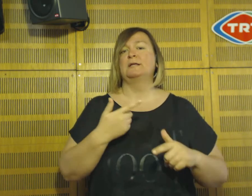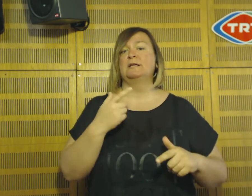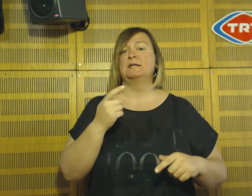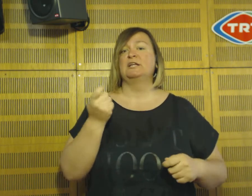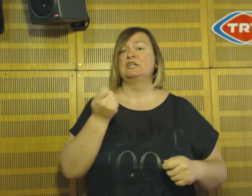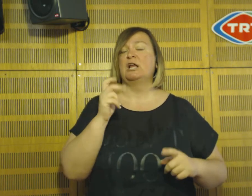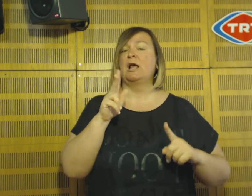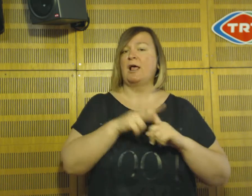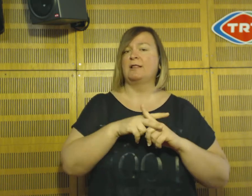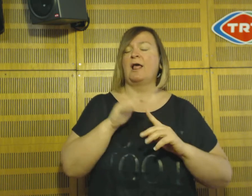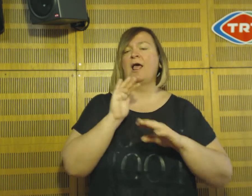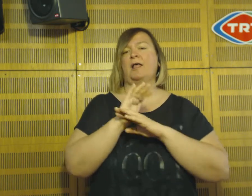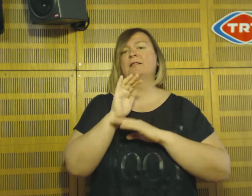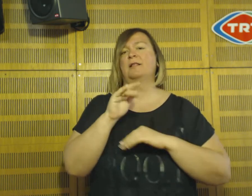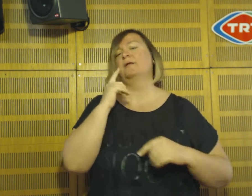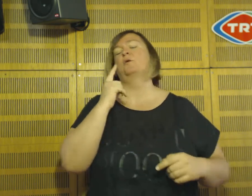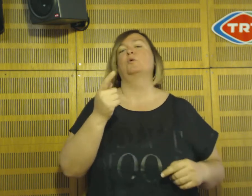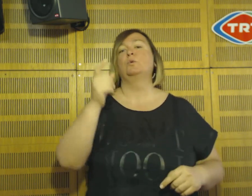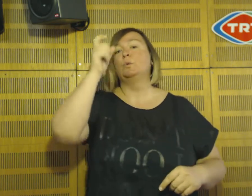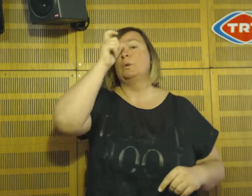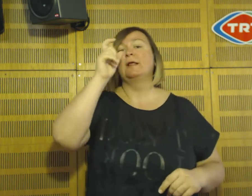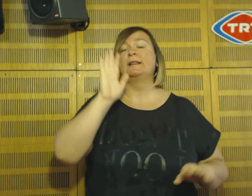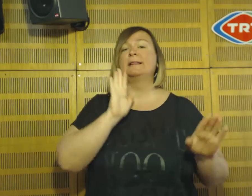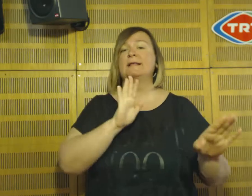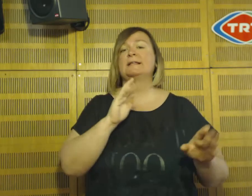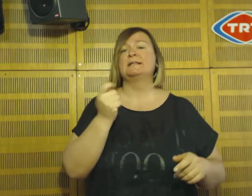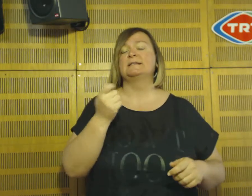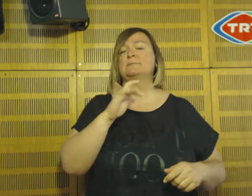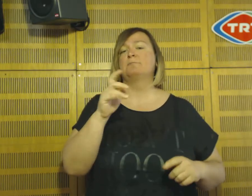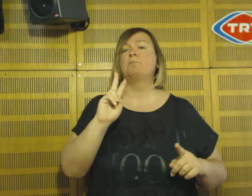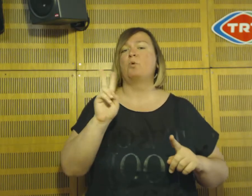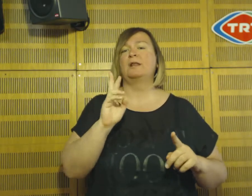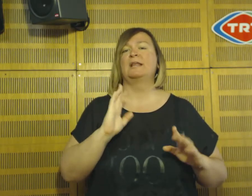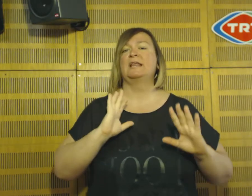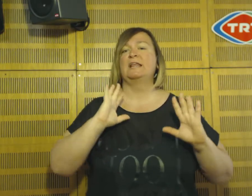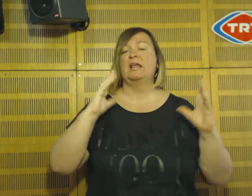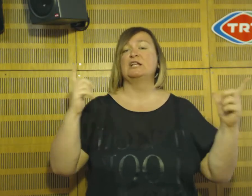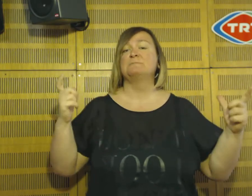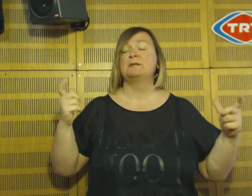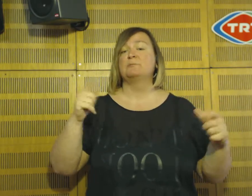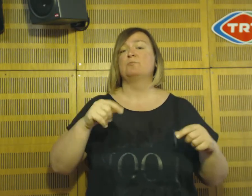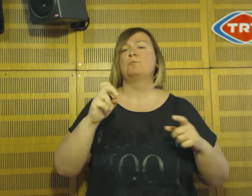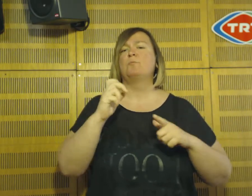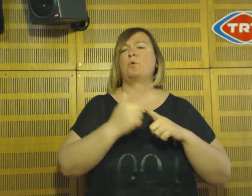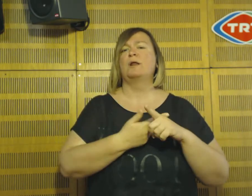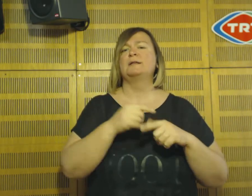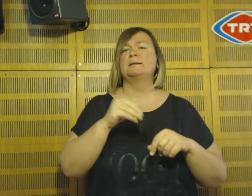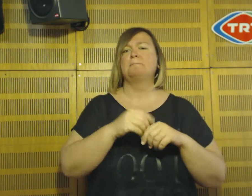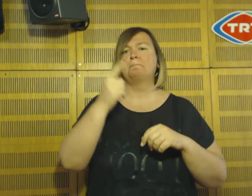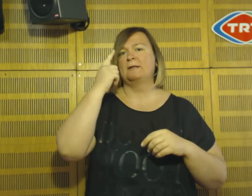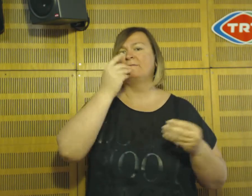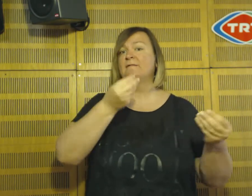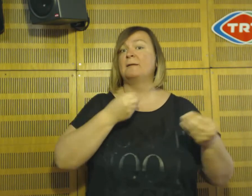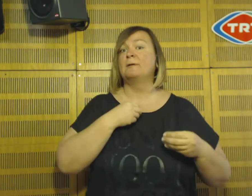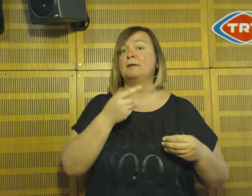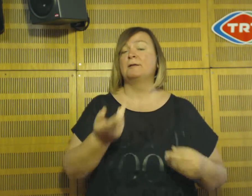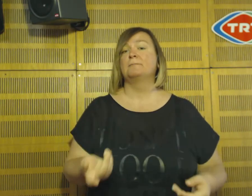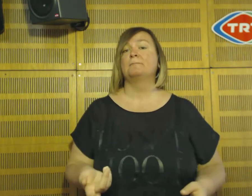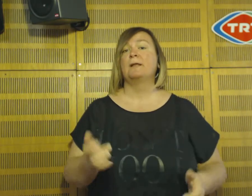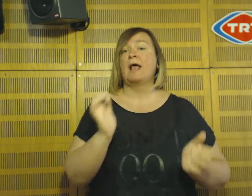katıl, hayata atıl. Türkiye'de destekli istihdam modelinin geliştirilmesine yönelik bu projeyle ilgili bilgiler vermek üzere Aile ve